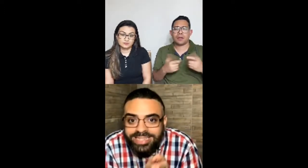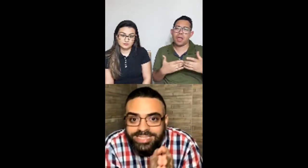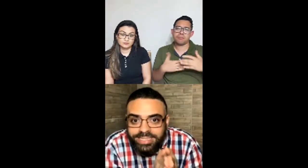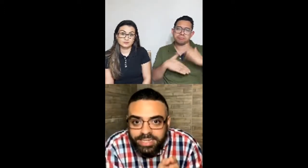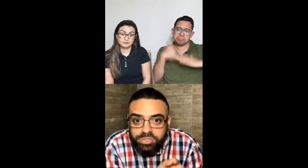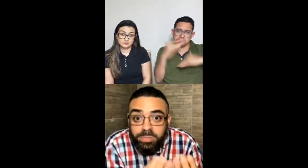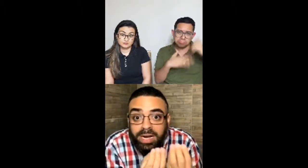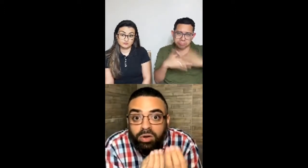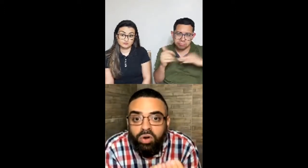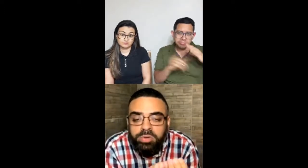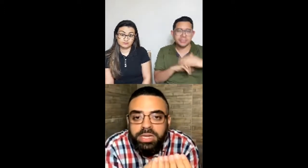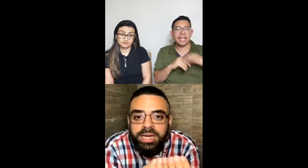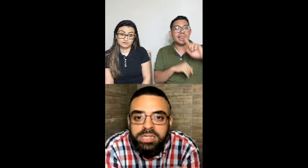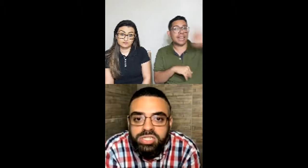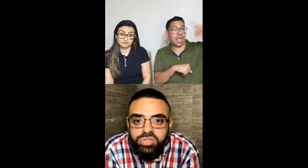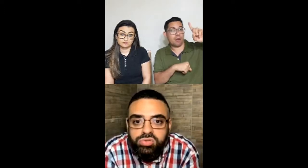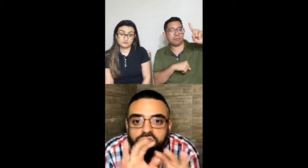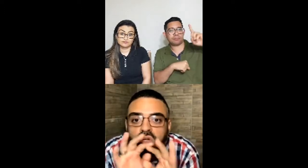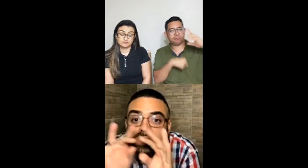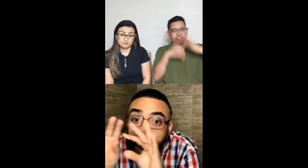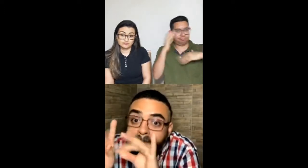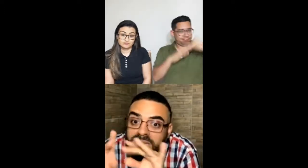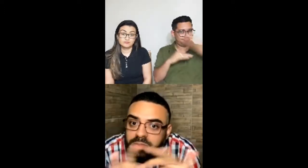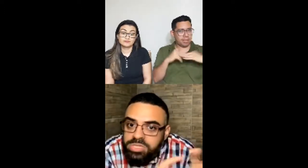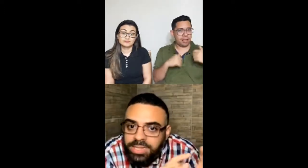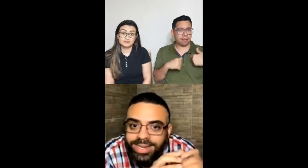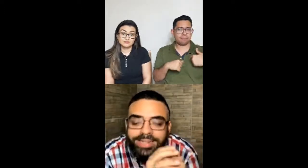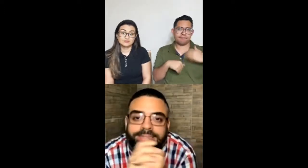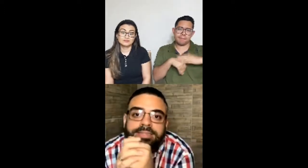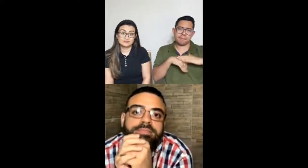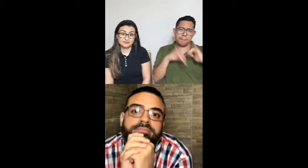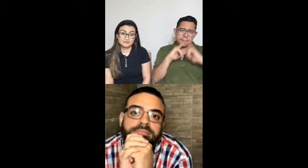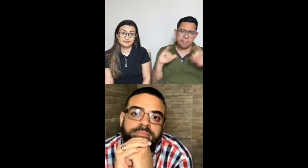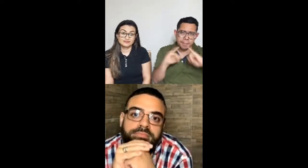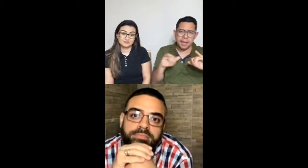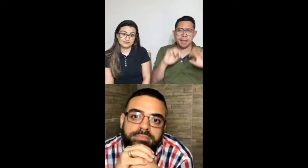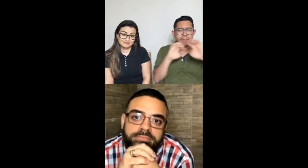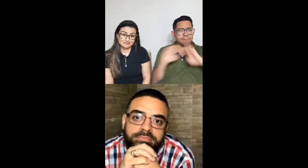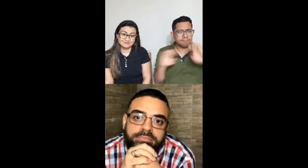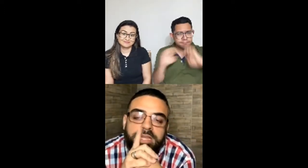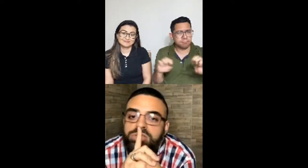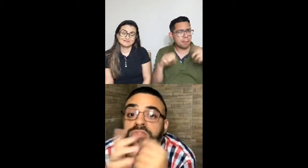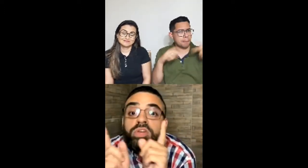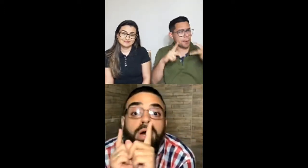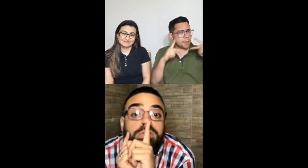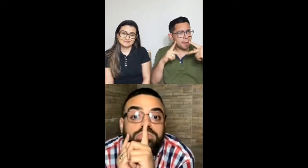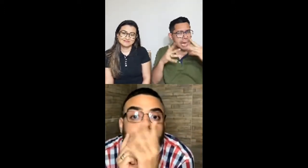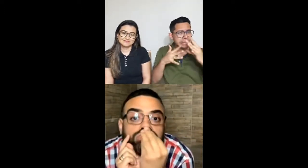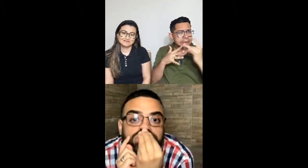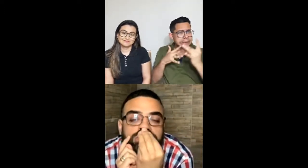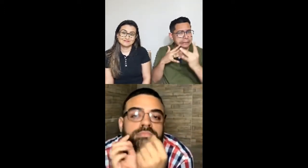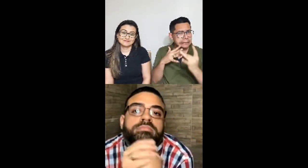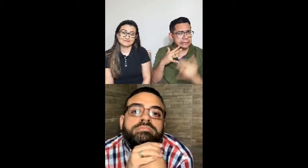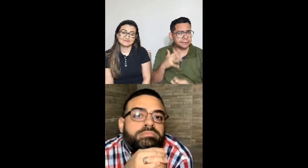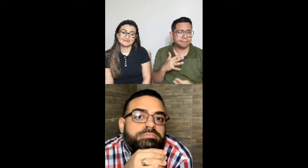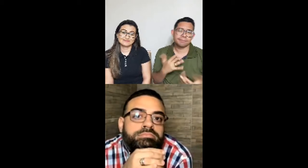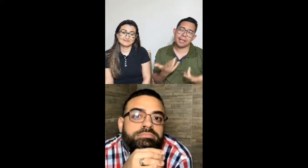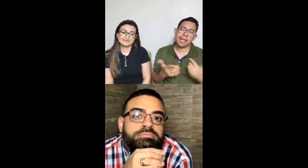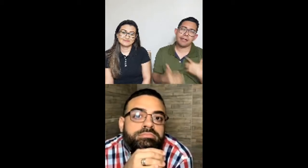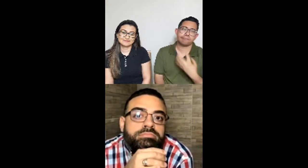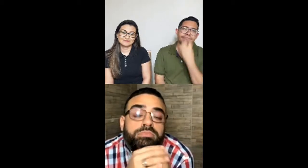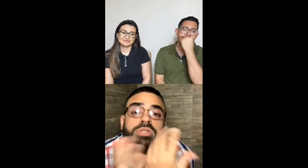né, um instrumento, uma ferramenta de Deus para comunicar Jesus nos mínimos